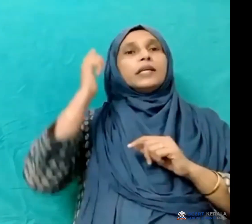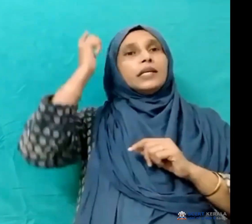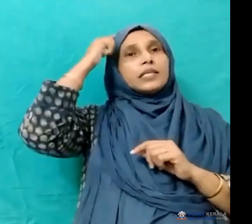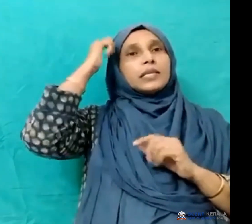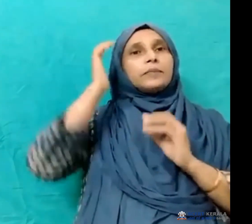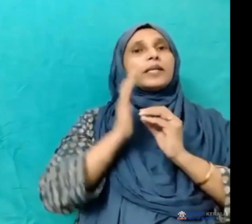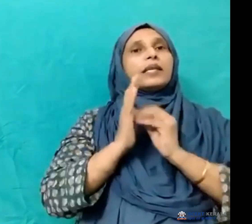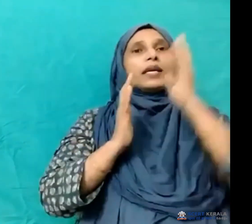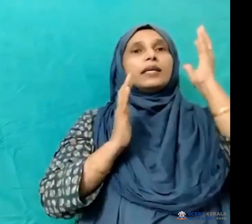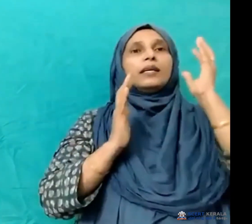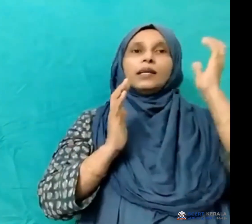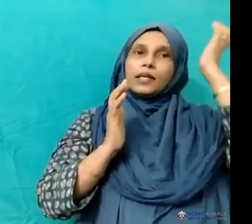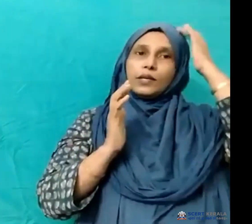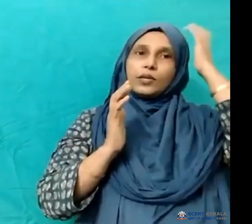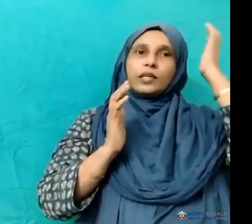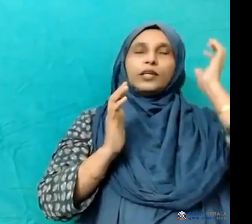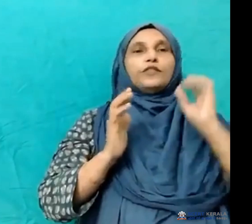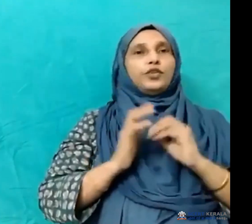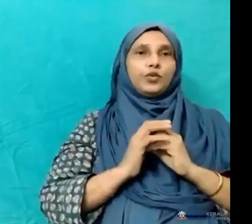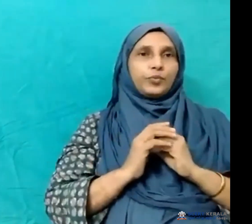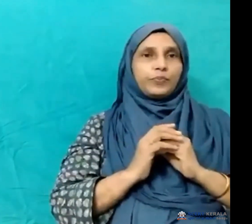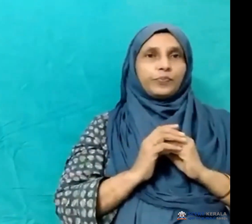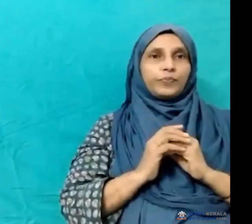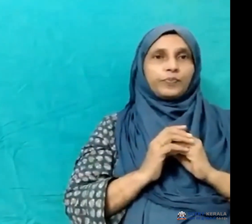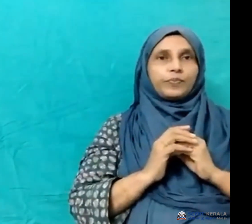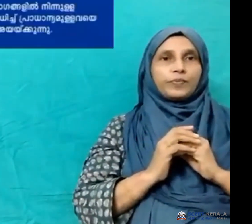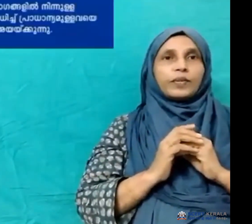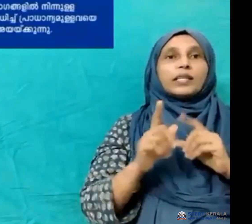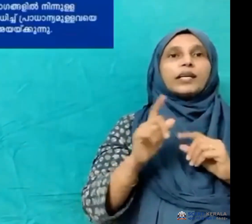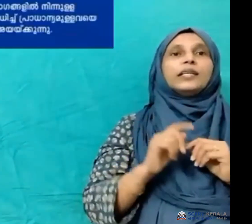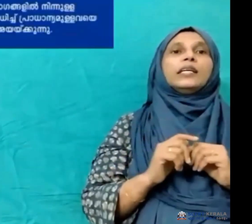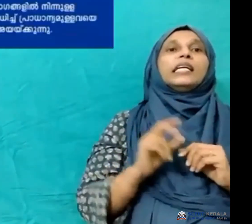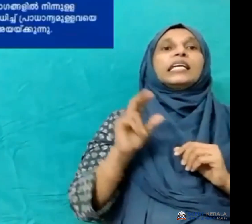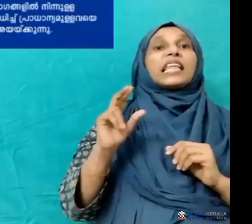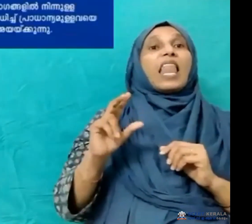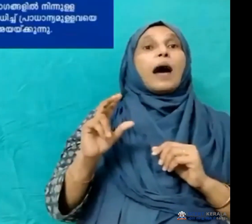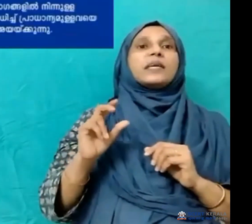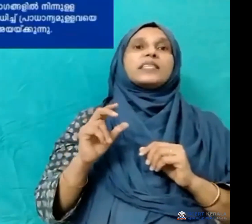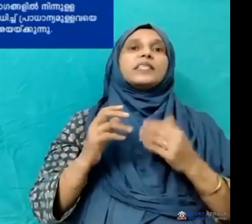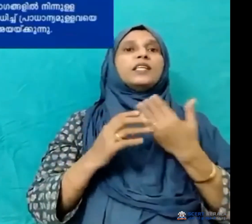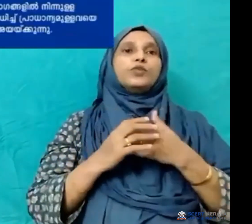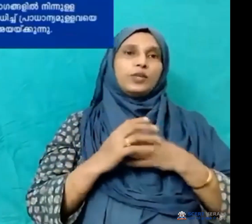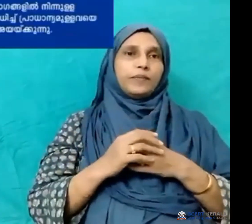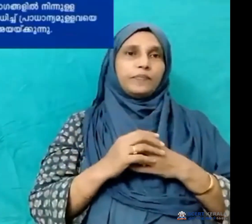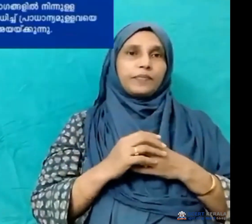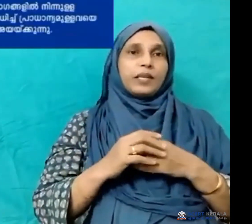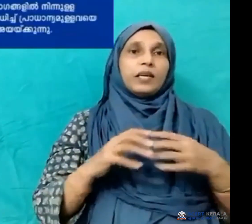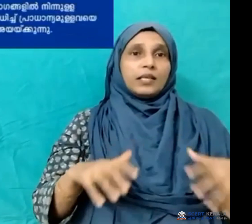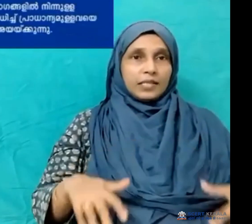ഈ സെറിബ്രത്തിലേക്ക് ഇങ്ങോട്ട് വിടുന്നു. അതാണ് ഈ തലാമസിന്റെ ജോലി.